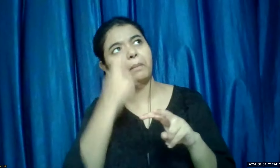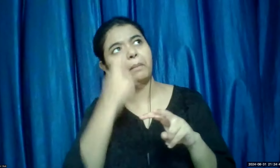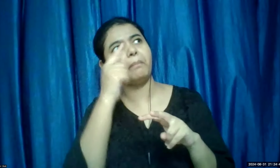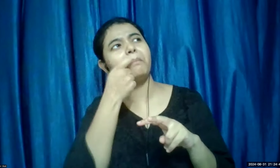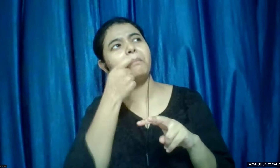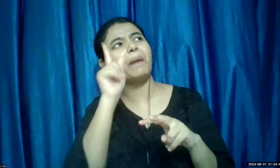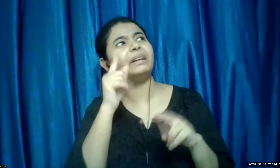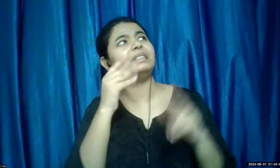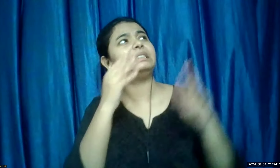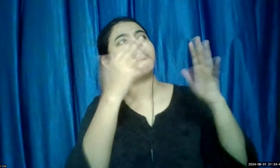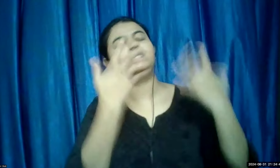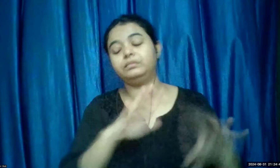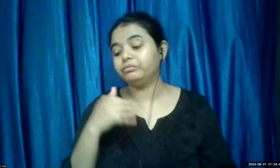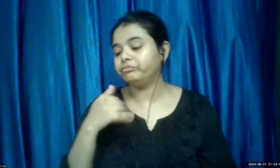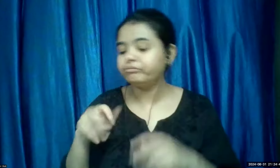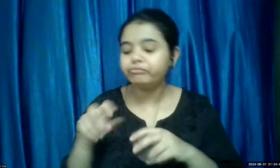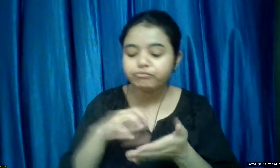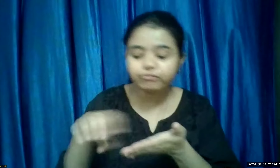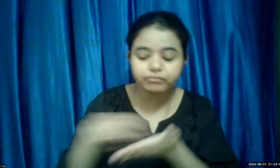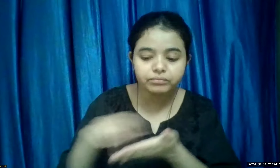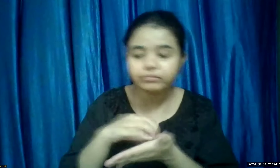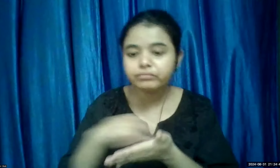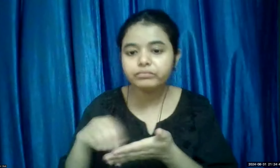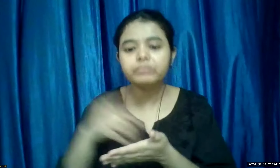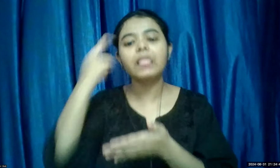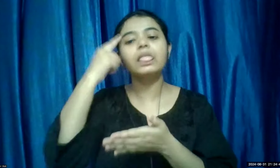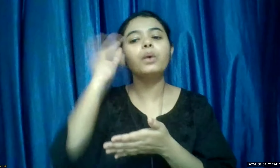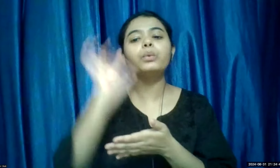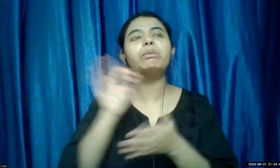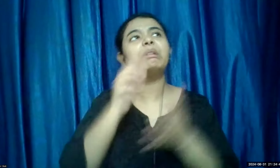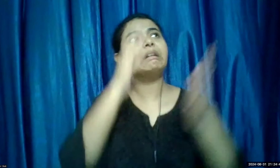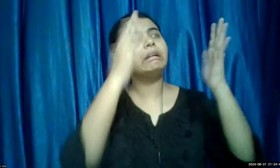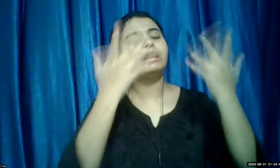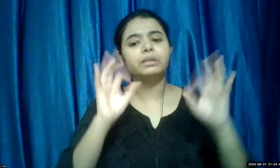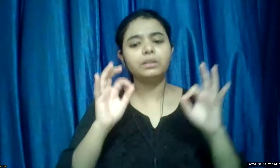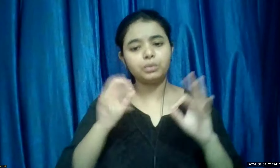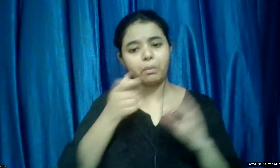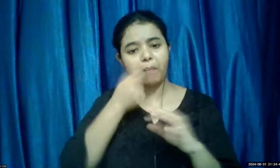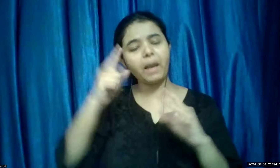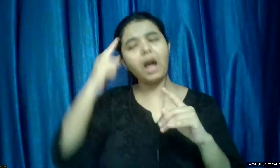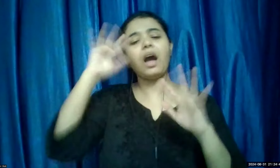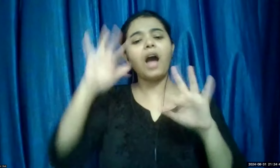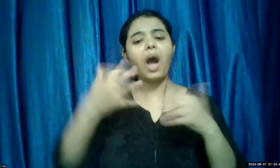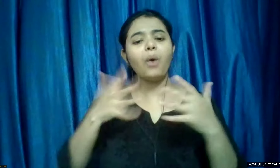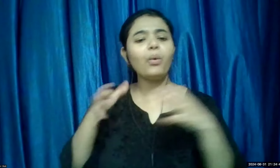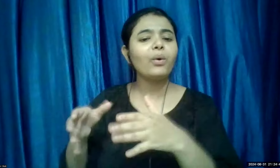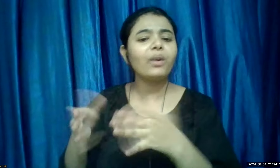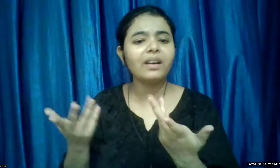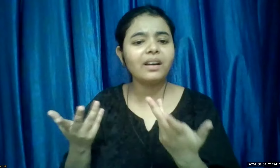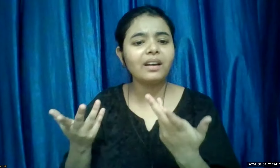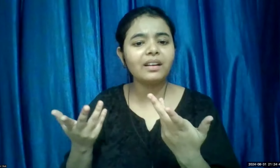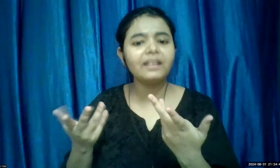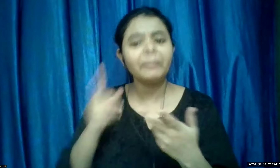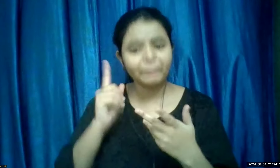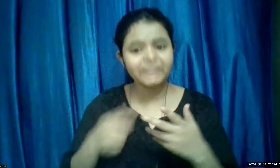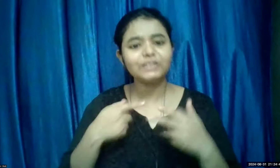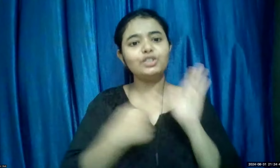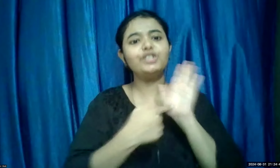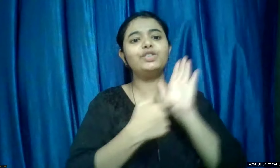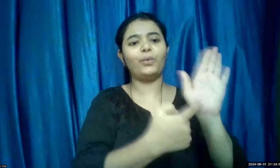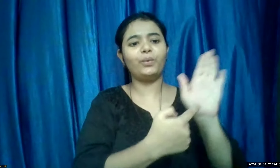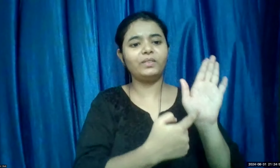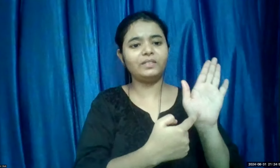में विचार ही ना आए कि जो है मुझे गोदी में लें मेरे पिता, तो कैसे गोदी में लेंगे। तो इसी प्रकार हम हैं, हम अनेक अनेक भोगों में लगे